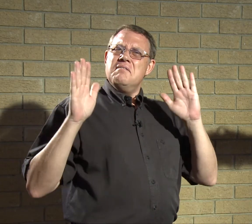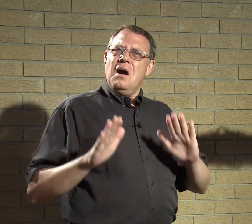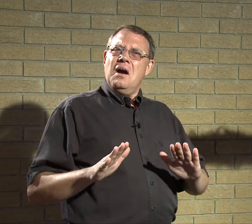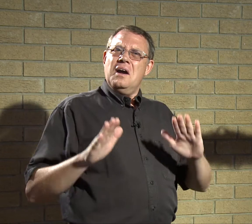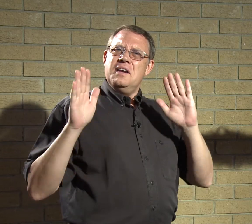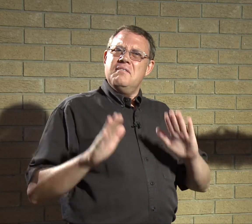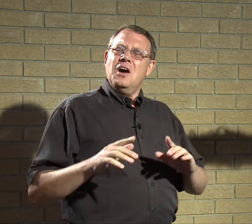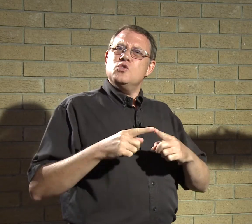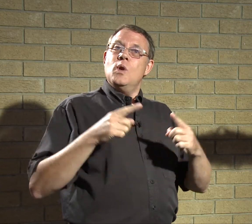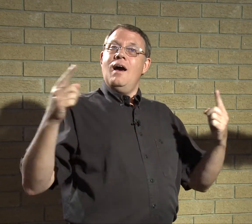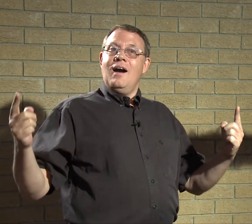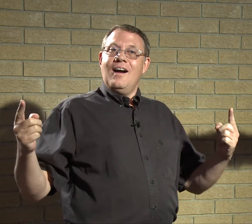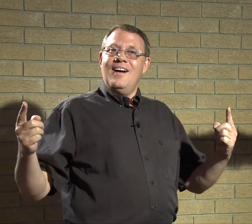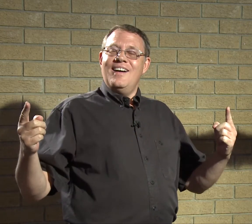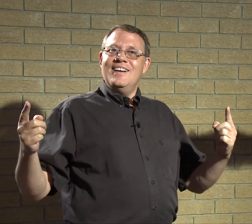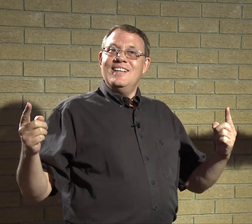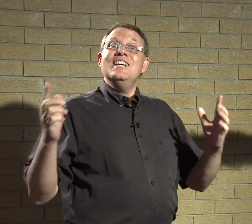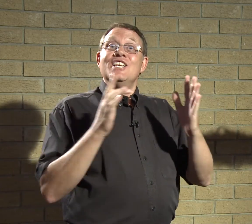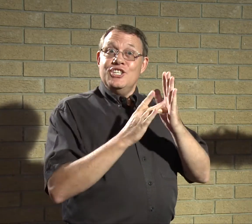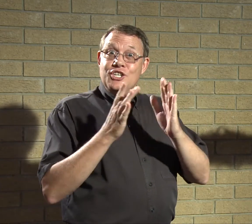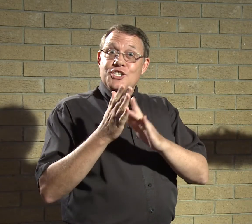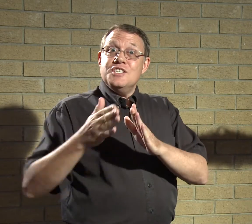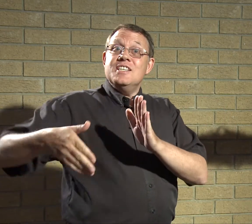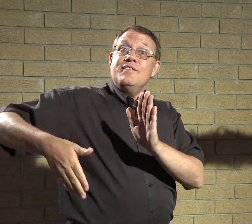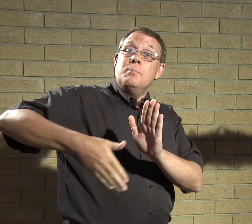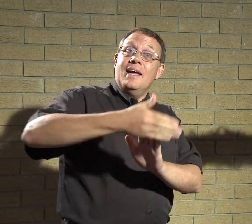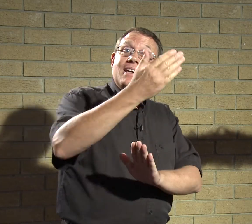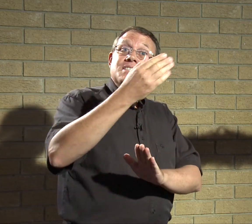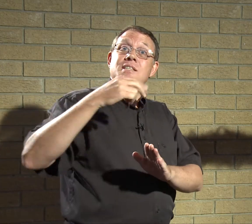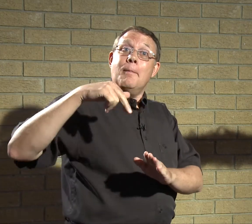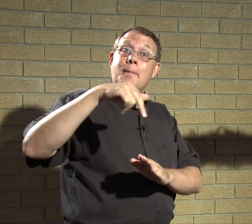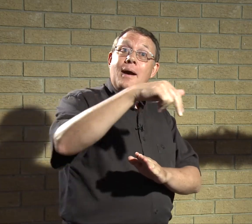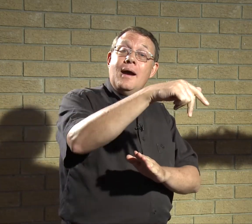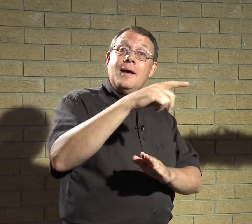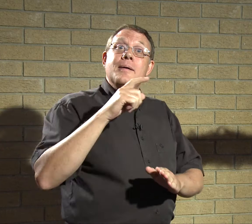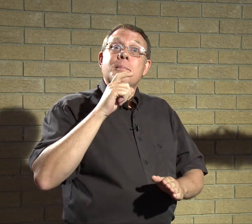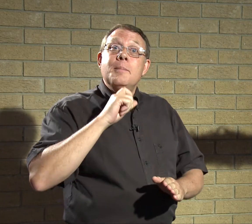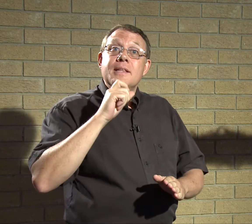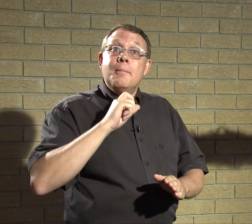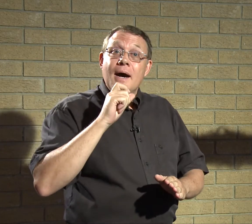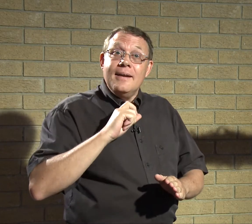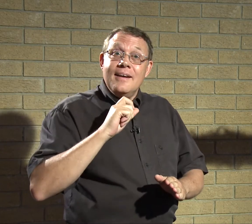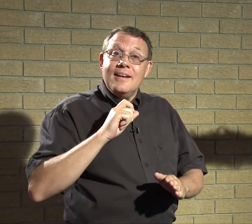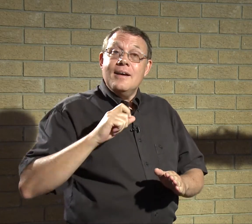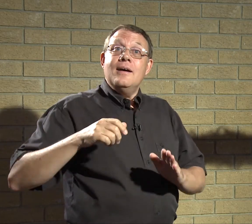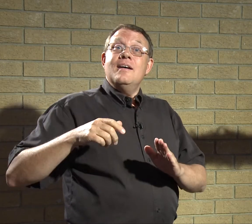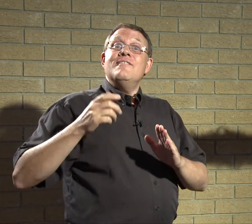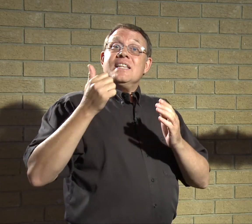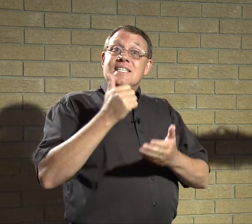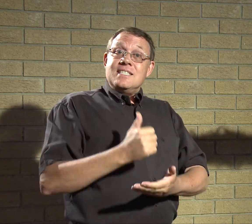wag en wag so lank. Jesus het verby gestap met 'n man wat gesit